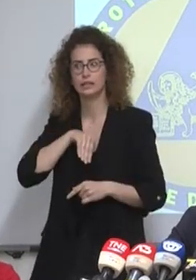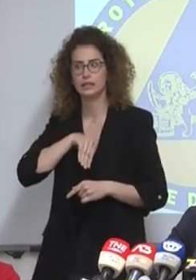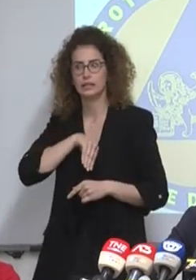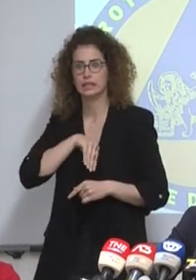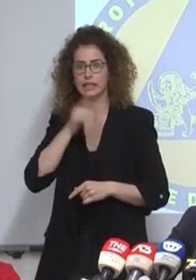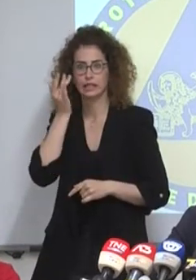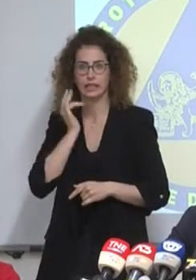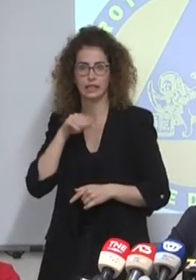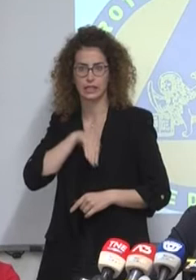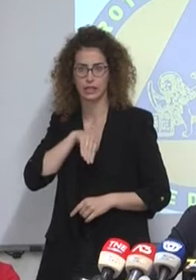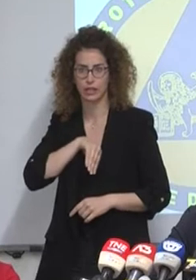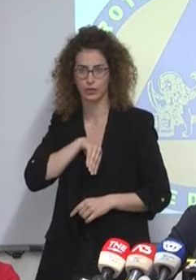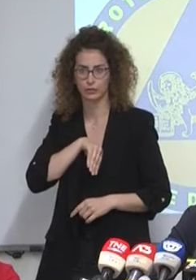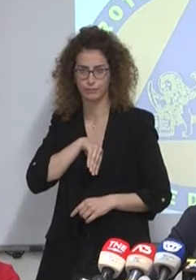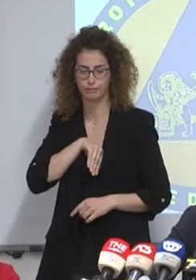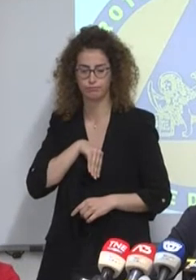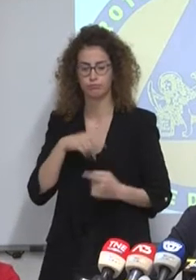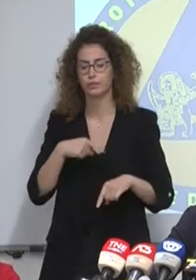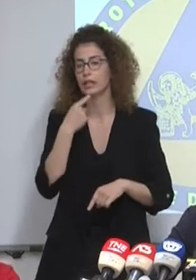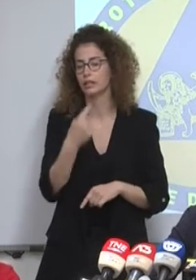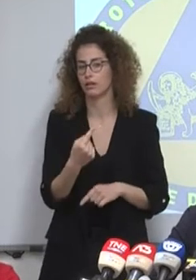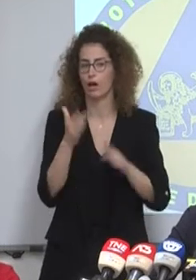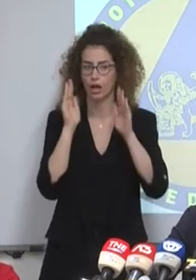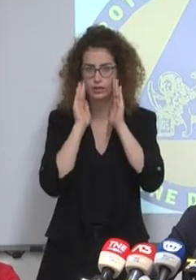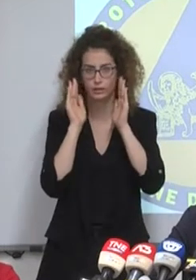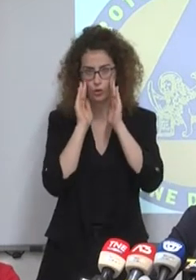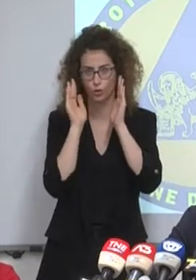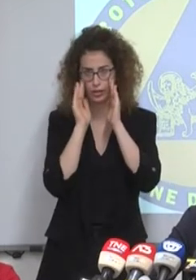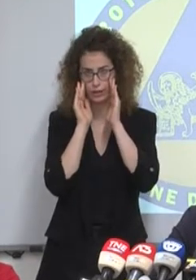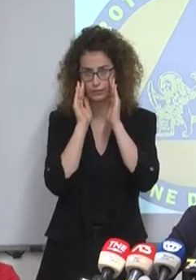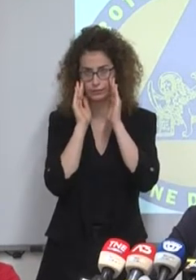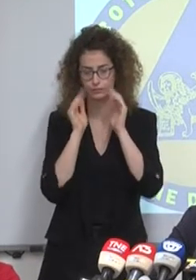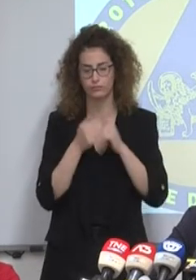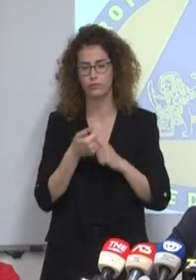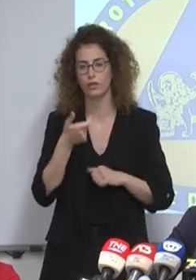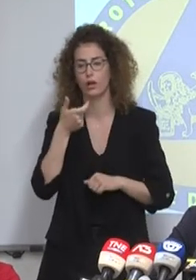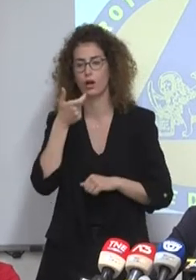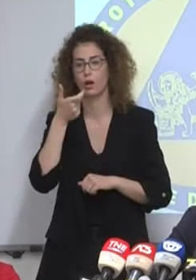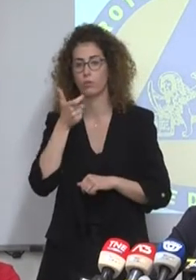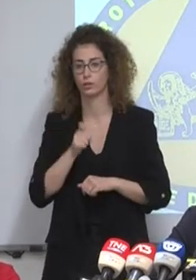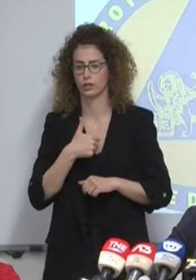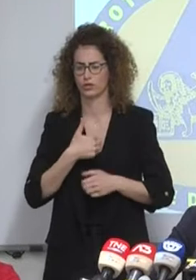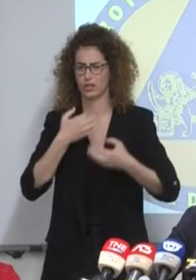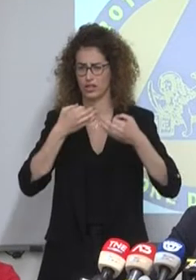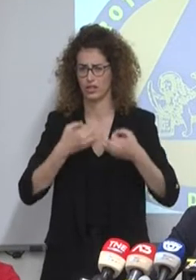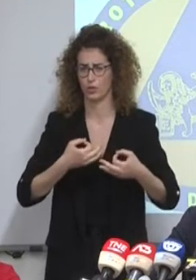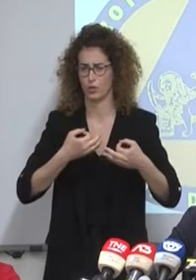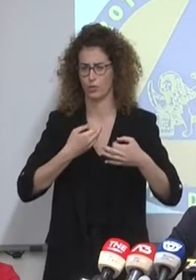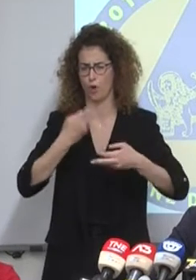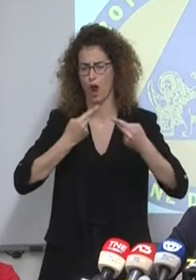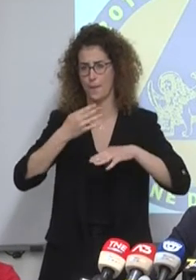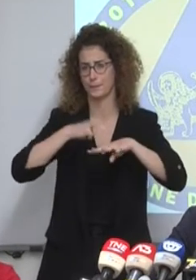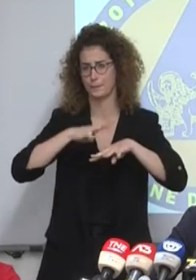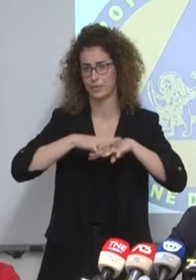rischio e quindi dico fate attenzione perché non abbiamo la certificazione matematica che non si possa riavere